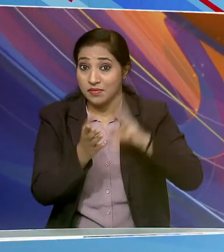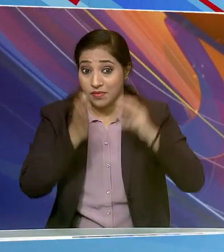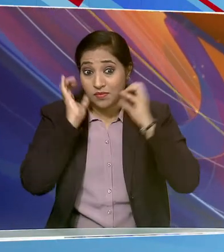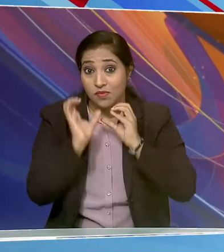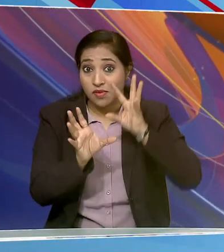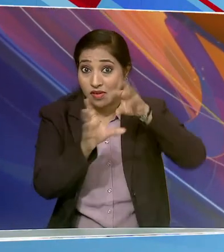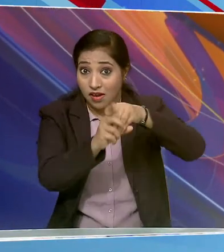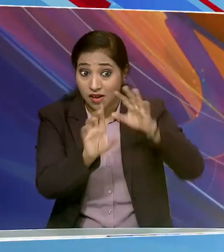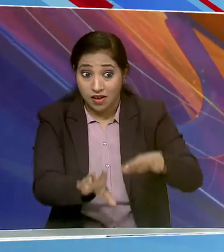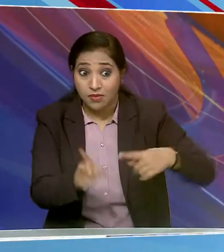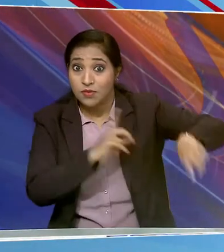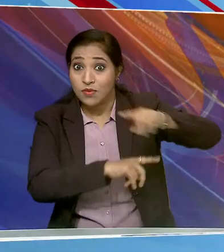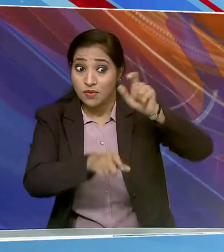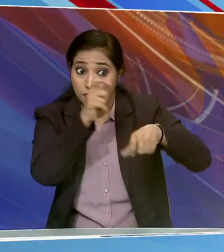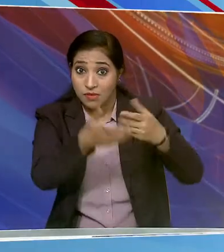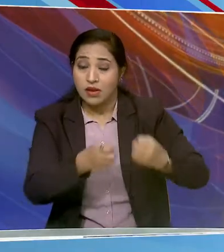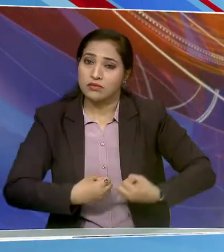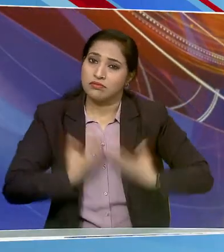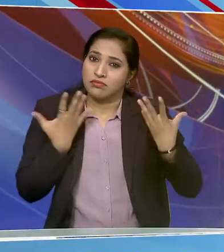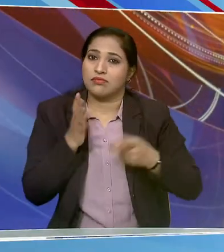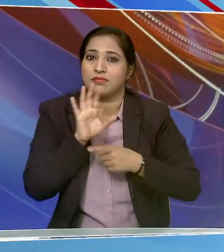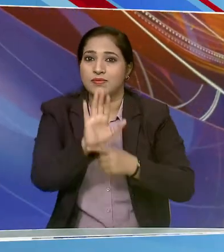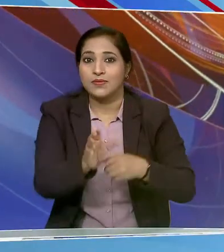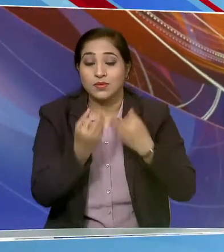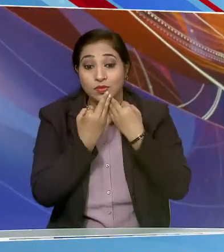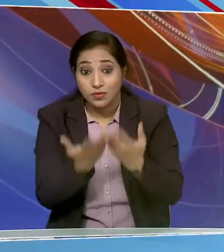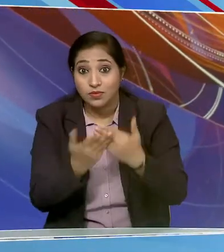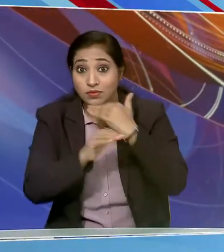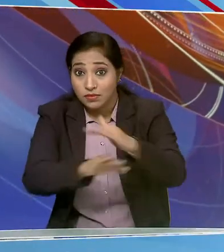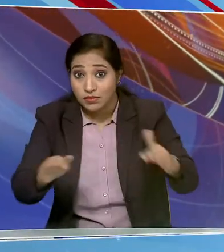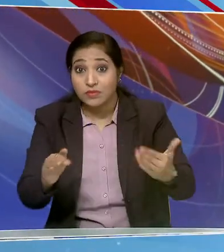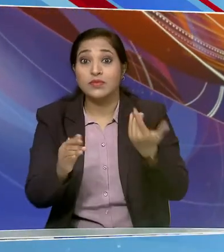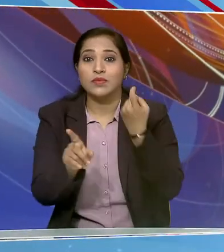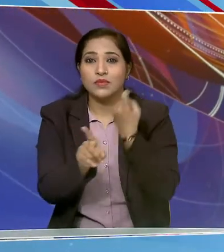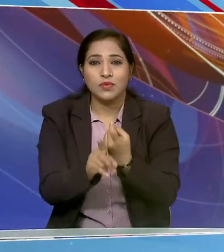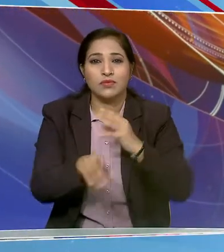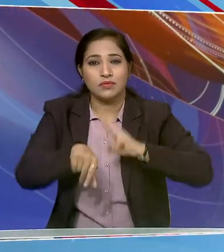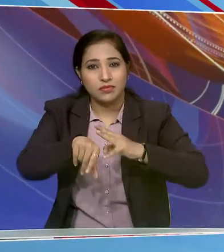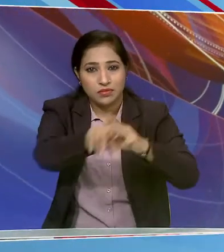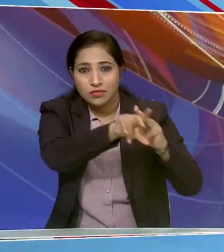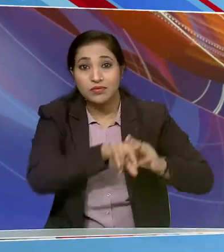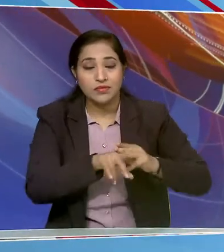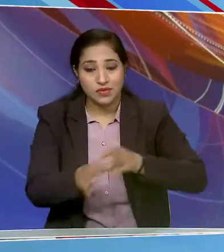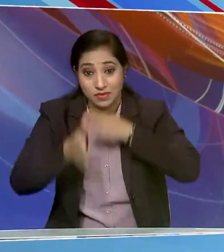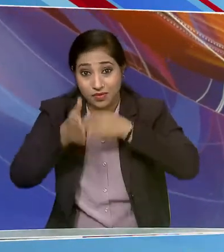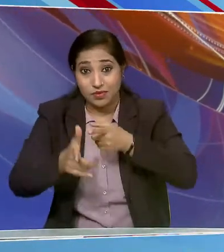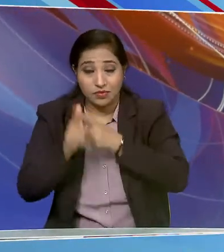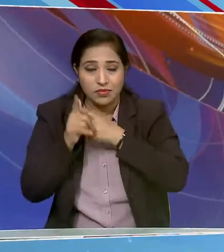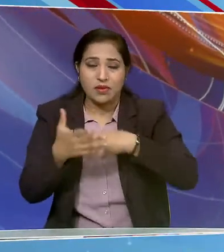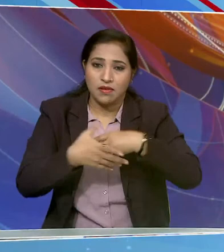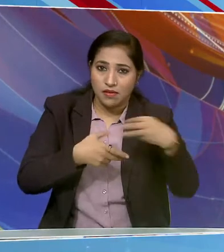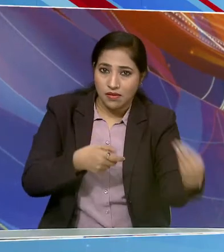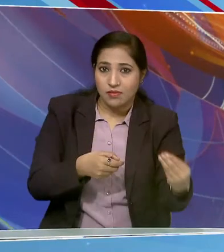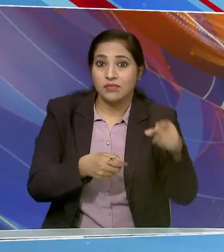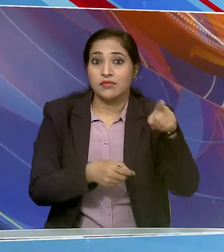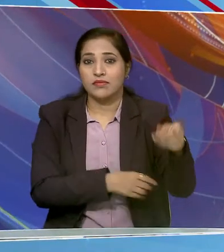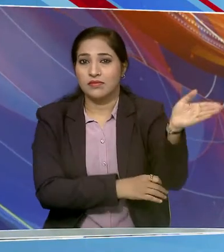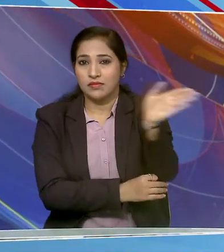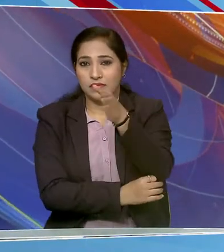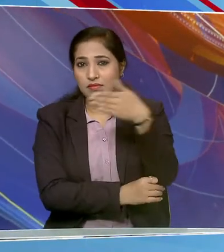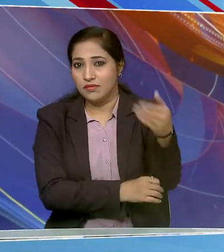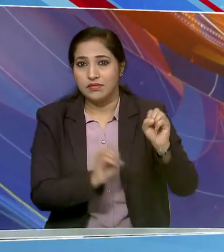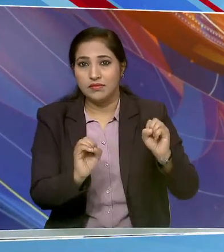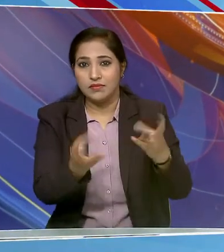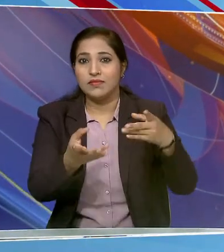लोग खुश नजर आए। प्रधानमंत्री स्कूली बच्चों और क्रू मेंबर से बात करने के बाद वंदे भारत एक्सप्रेस से बाहर आए। इसके बाद उन्होंने हरी